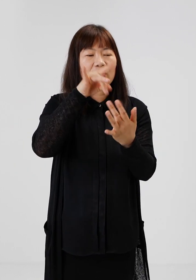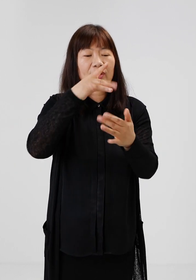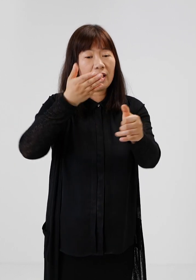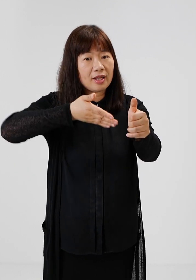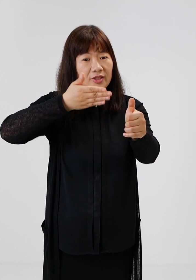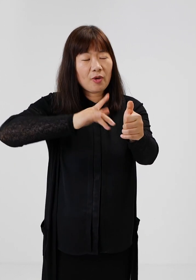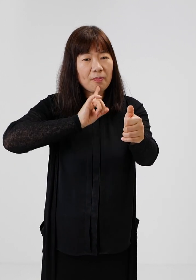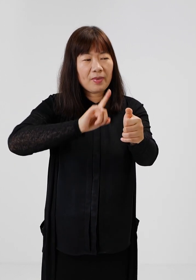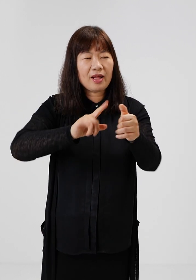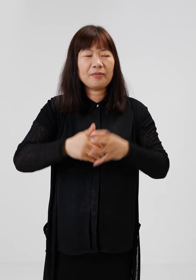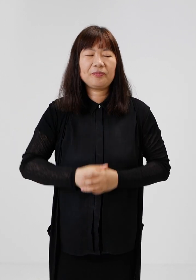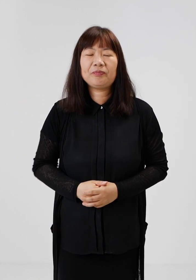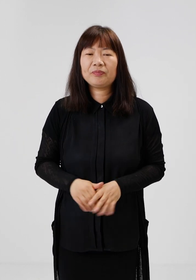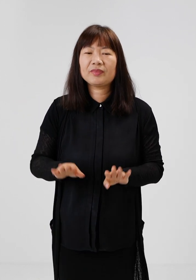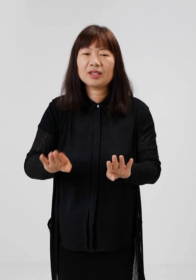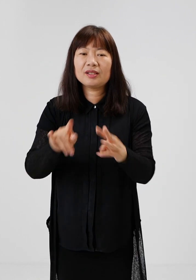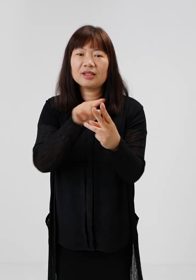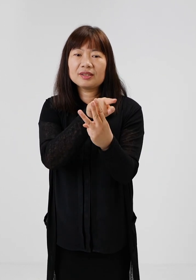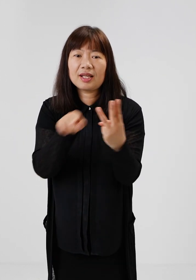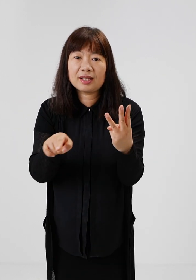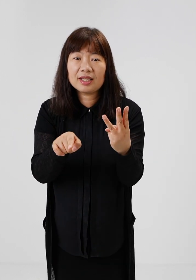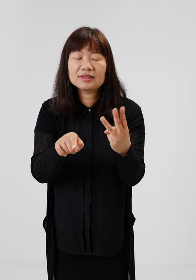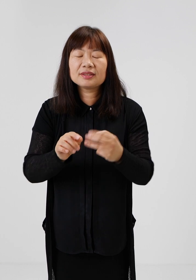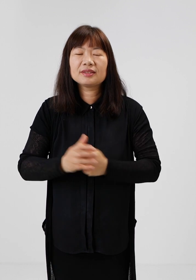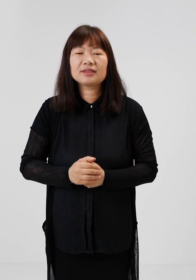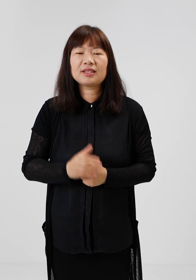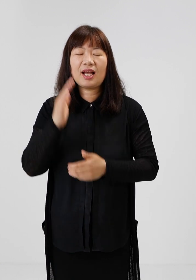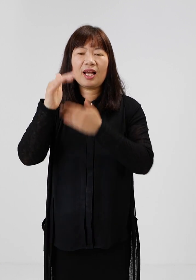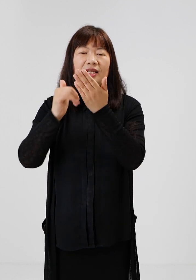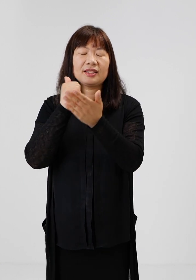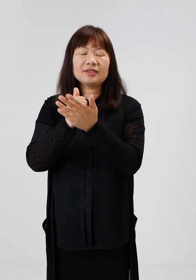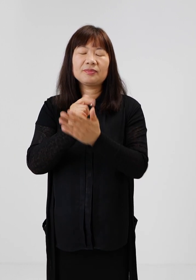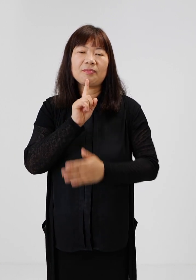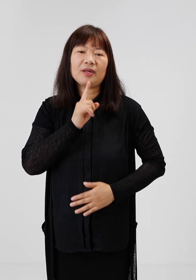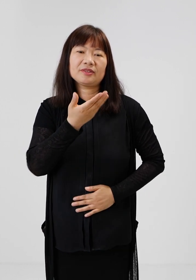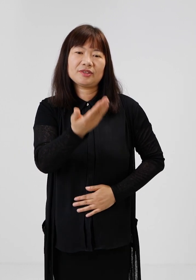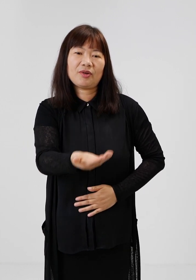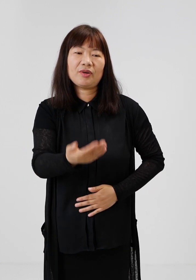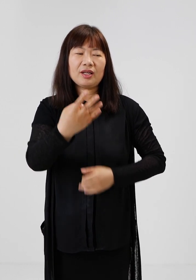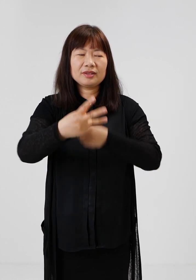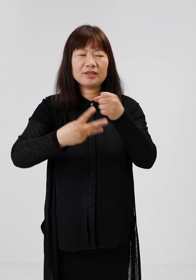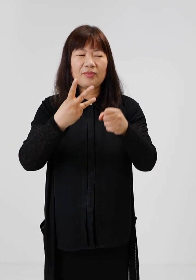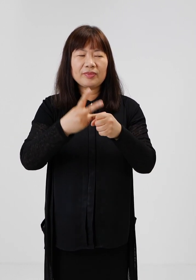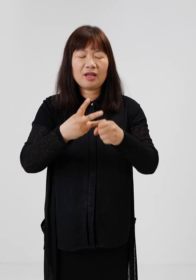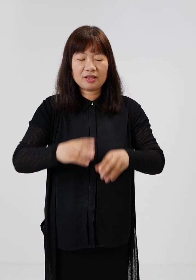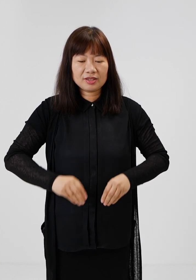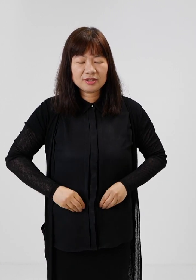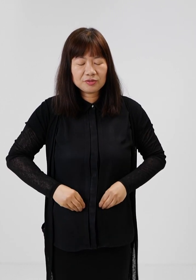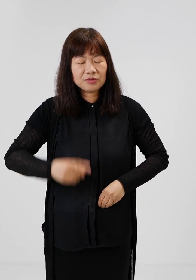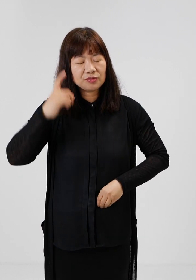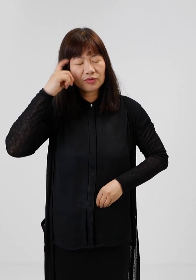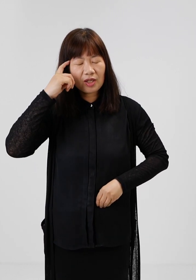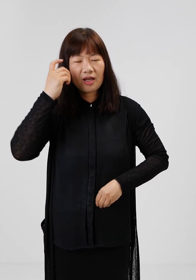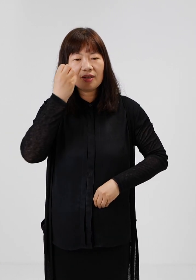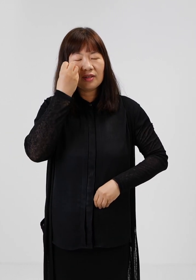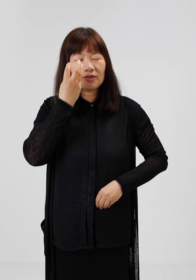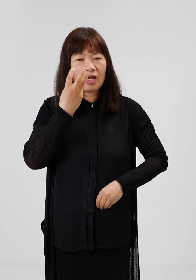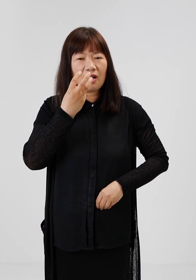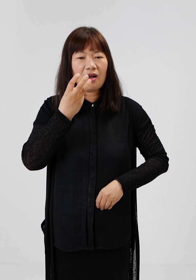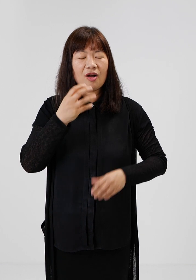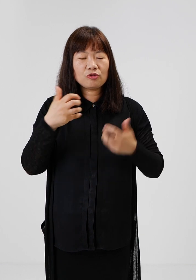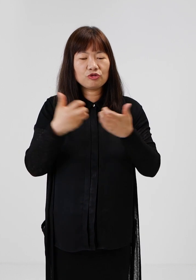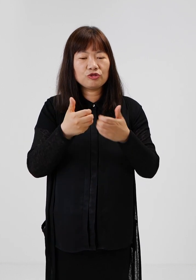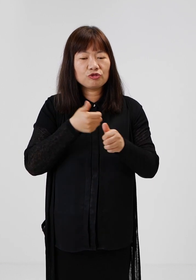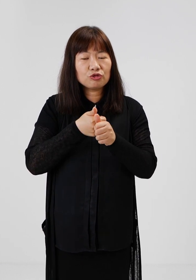예. 자, 여기 세 가지 옵션을 하나님 내밀죠. 자, 3년 기근으로 할까, 석 달